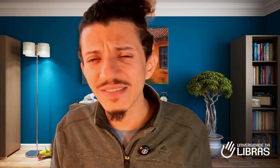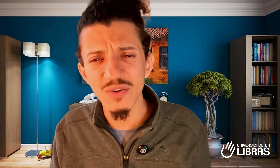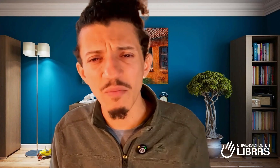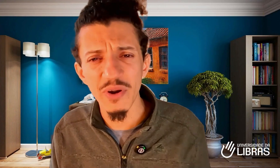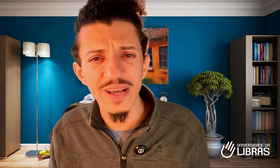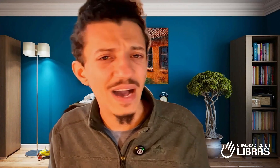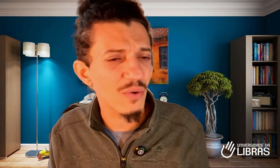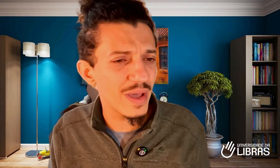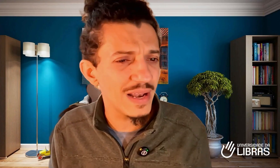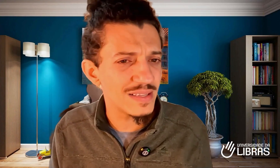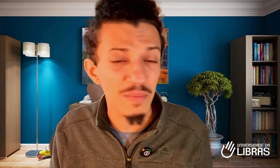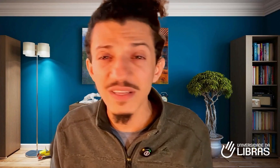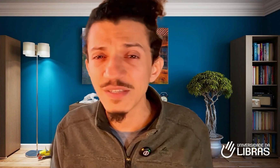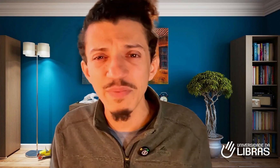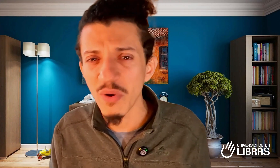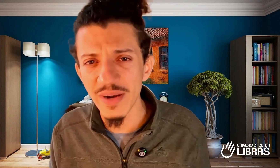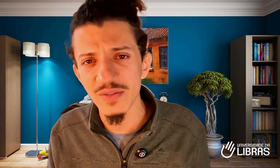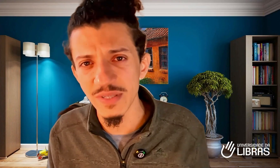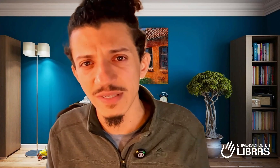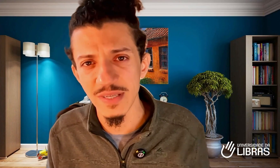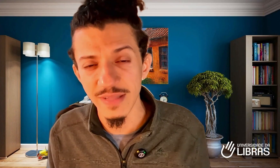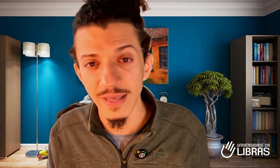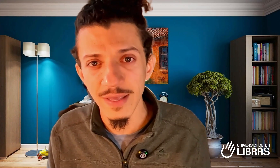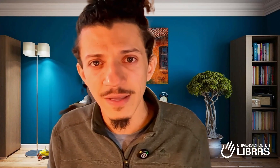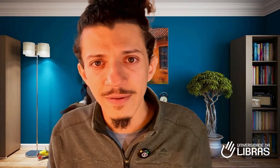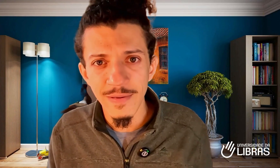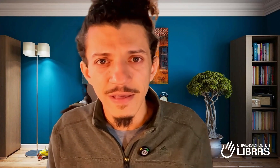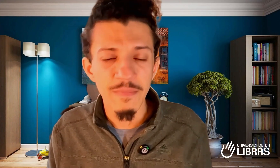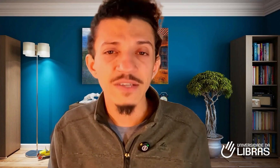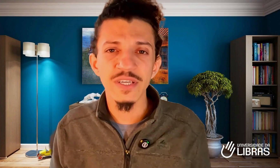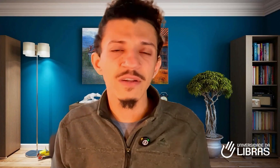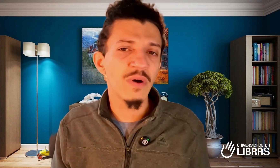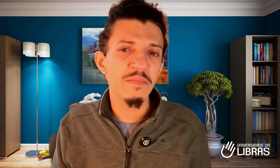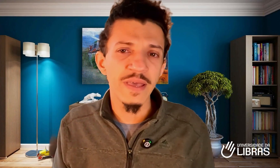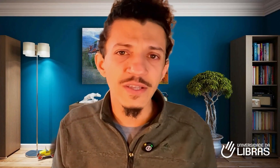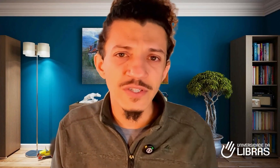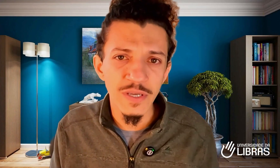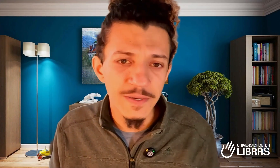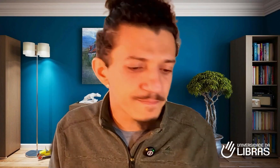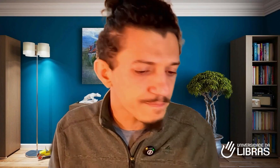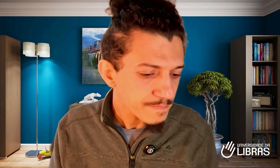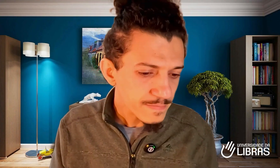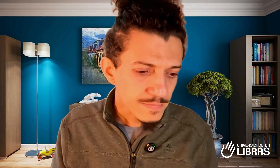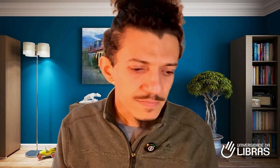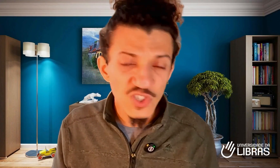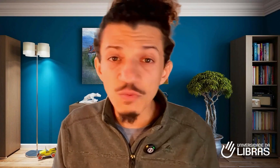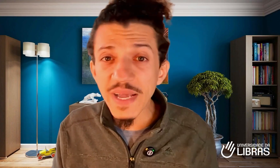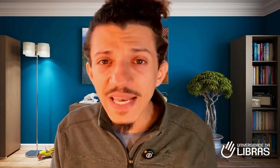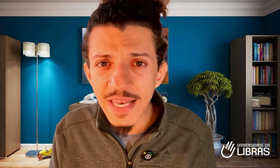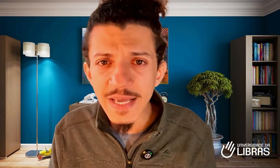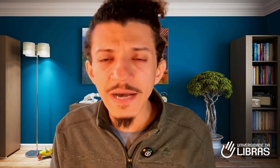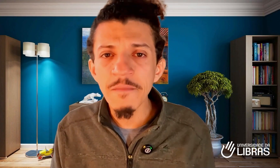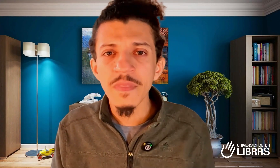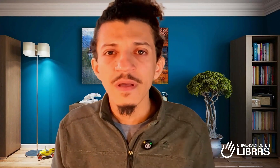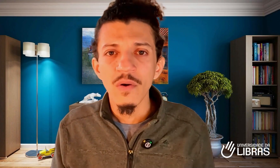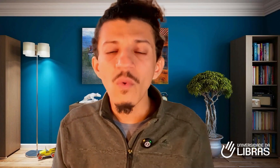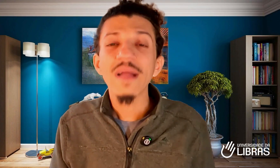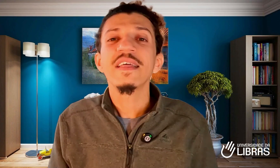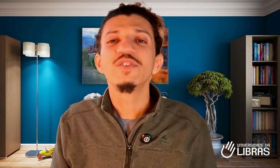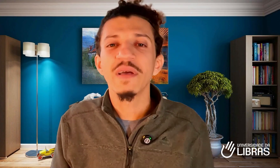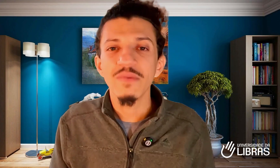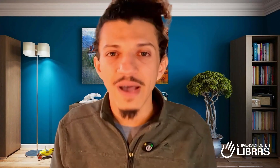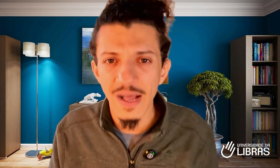para se comunicar com eles é uma das piores coisas que tem. Imagina num ambiente de uma clínica,